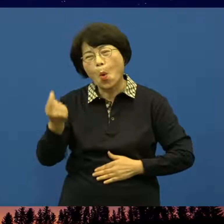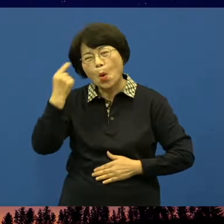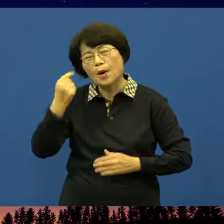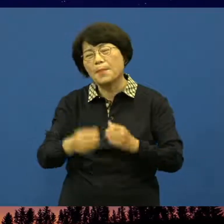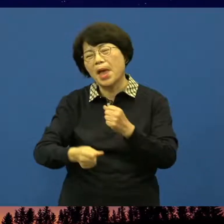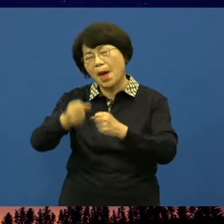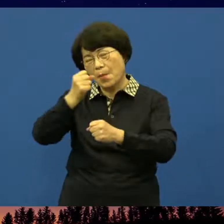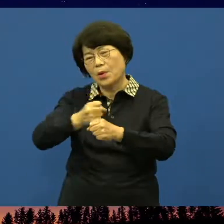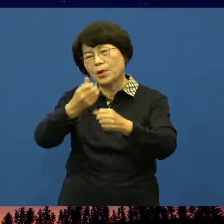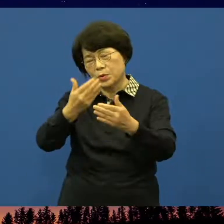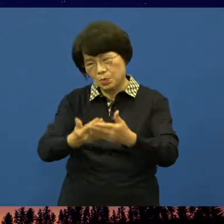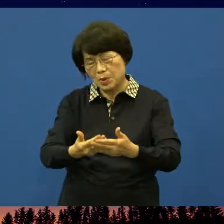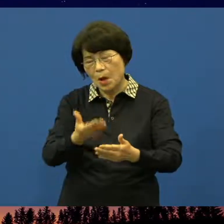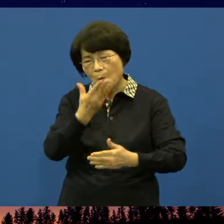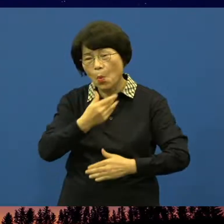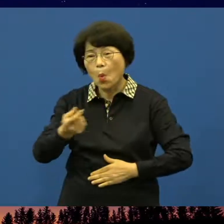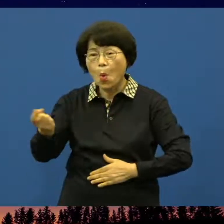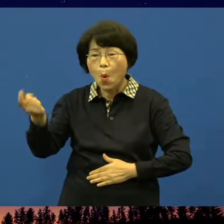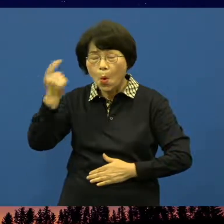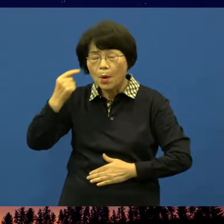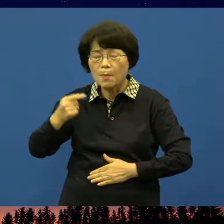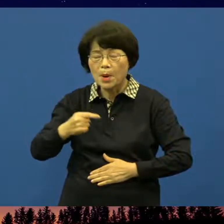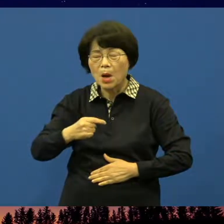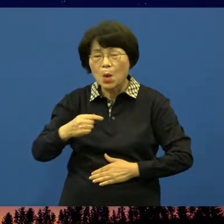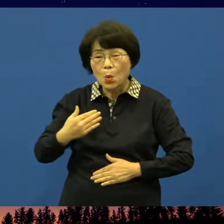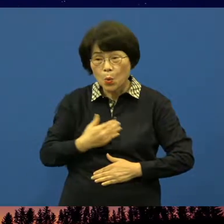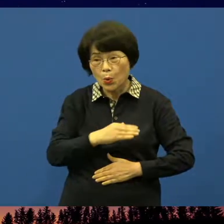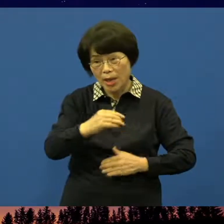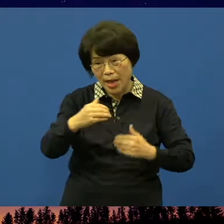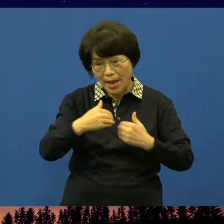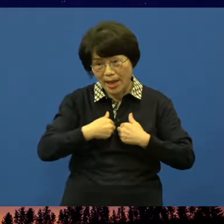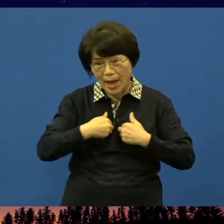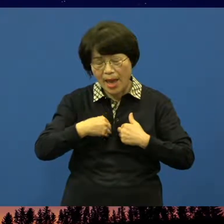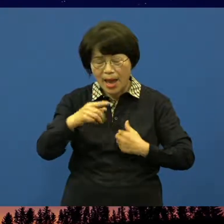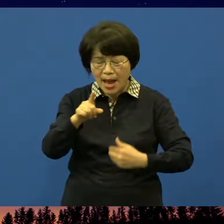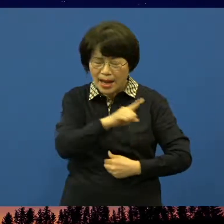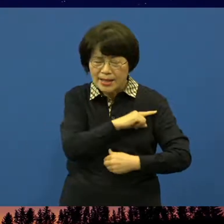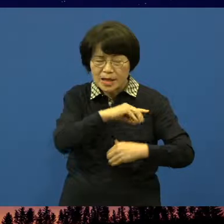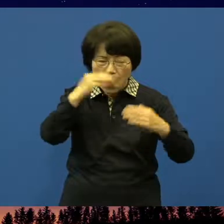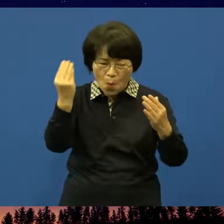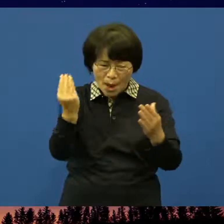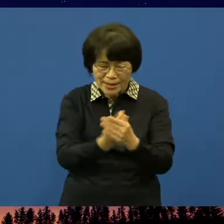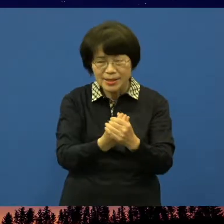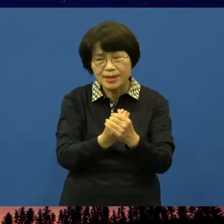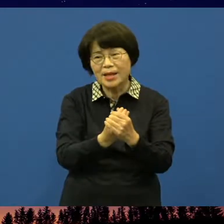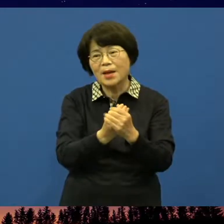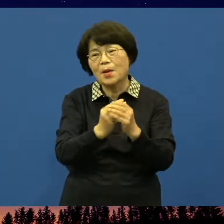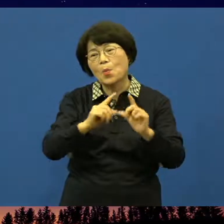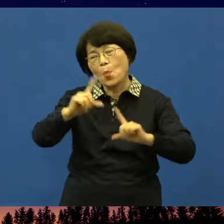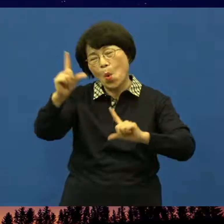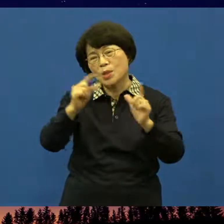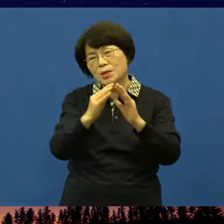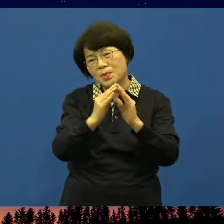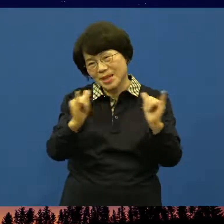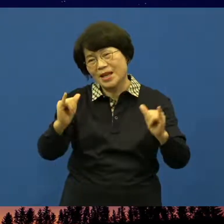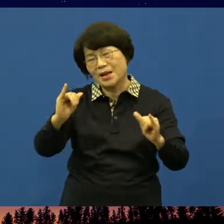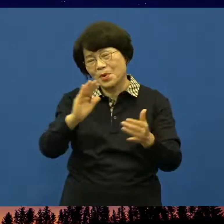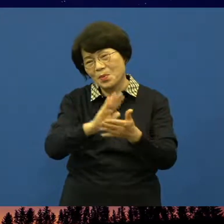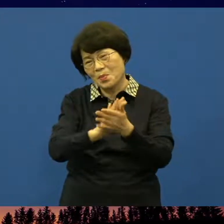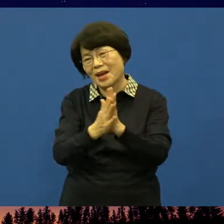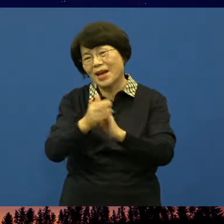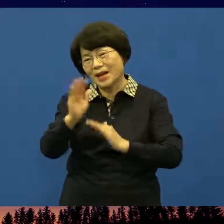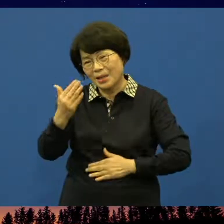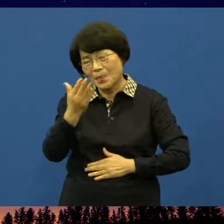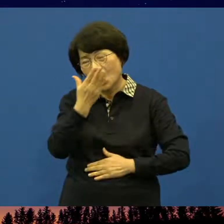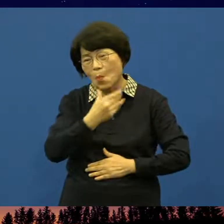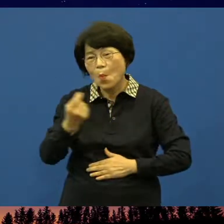거예요. 복음은 우리를 가장 완성된 완전한 모습으로 인도해 주신다는 거예요. 여러분, 그러니까 복음